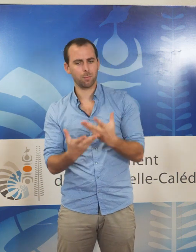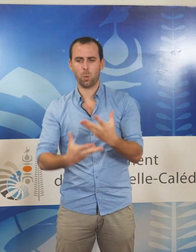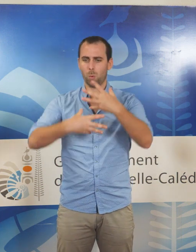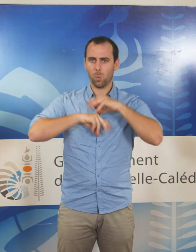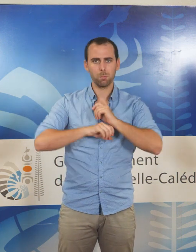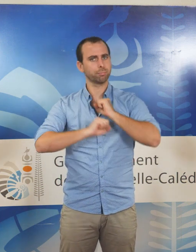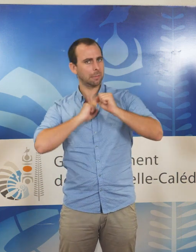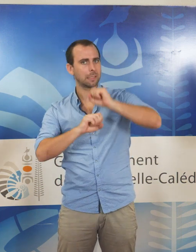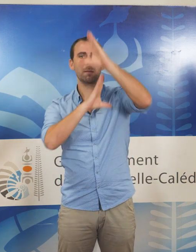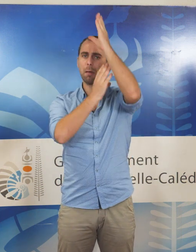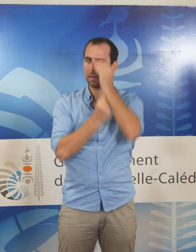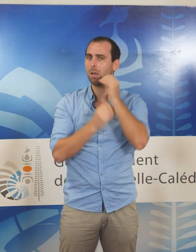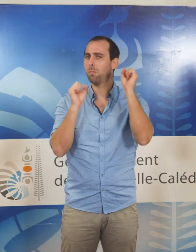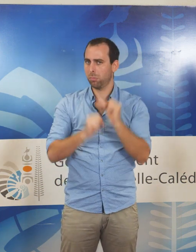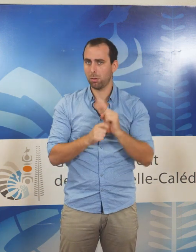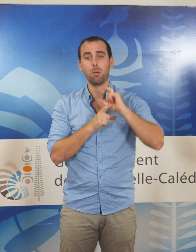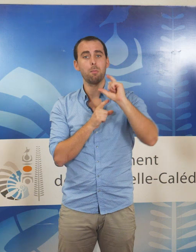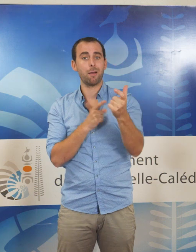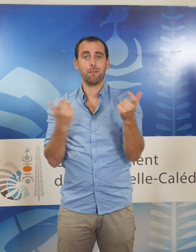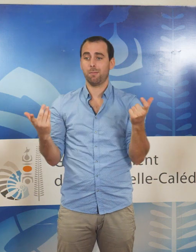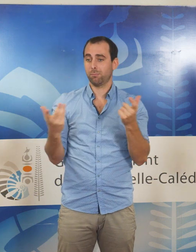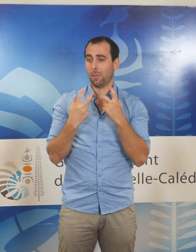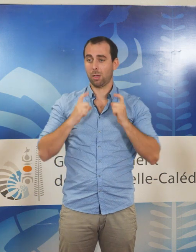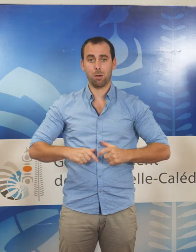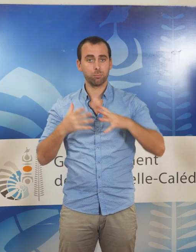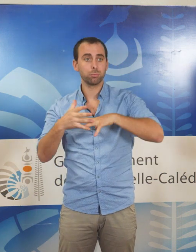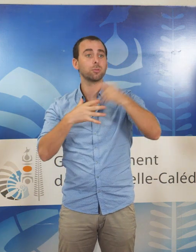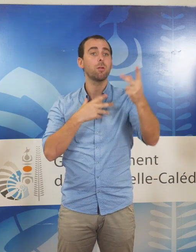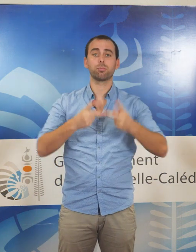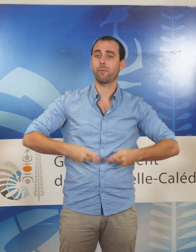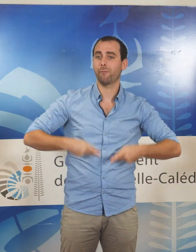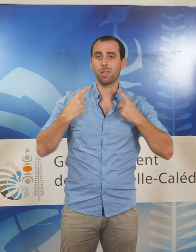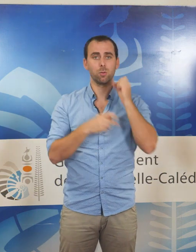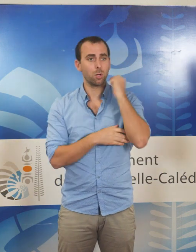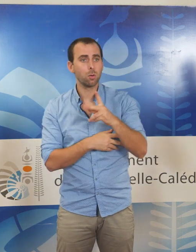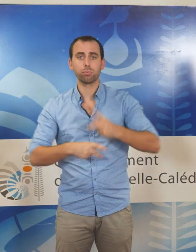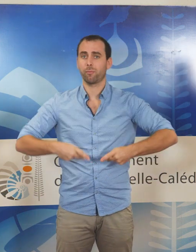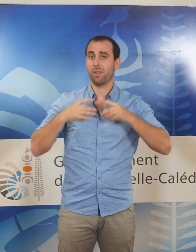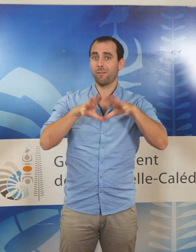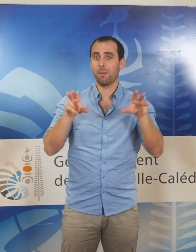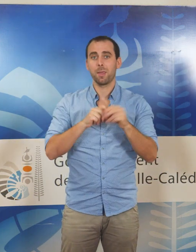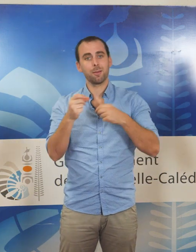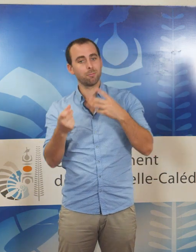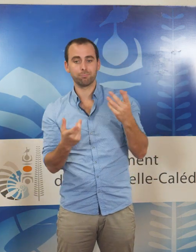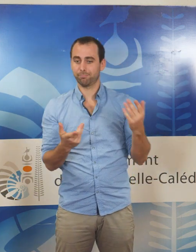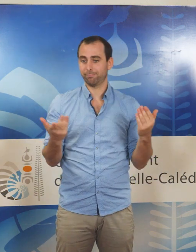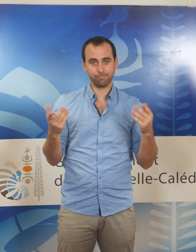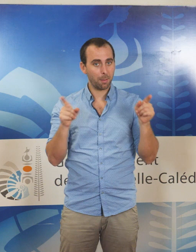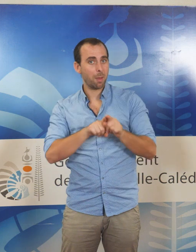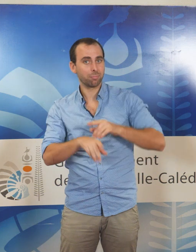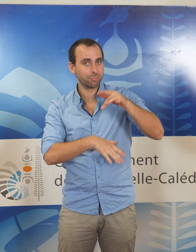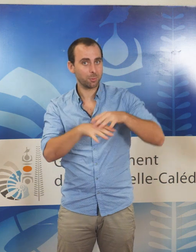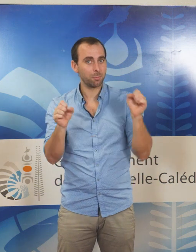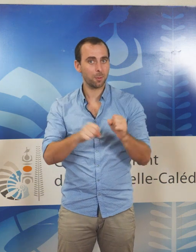gestes barrières et ensuite certainement les réinvestir dans leur vie familiale, dans leur vie quotidienne. Et puis, bien sûr, l'aspect